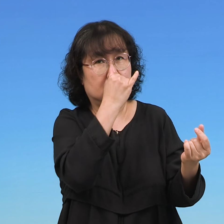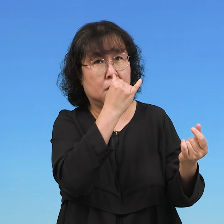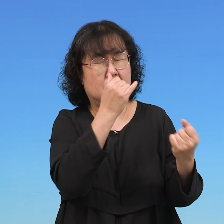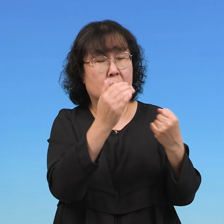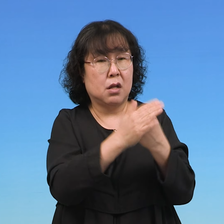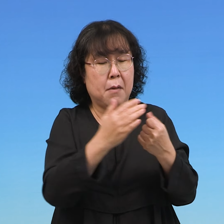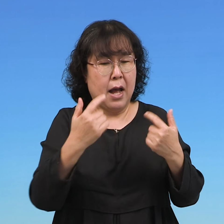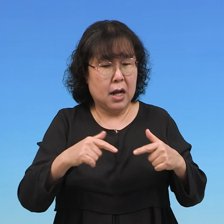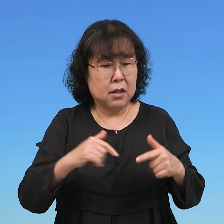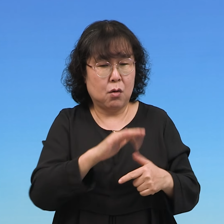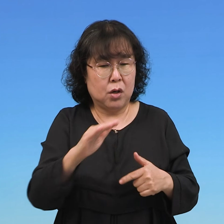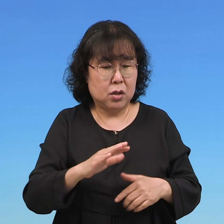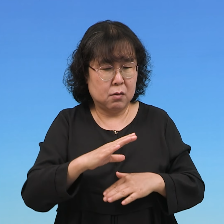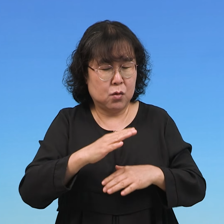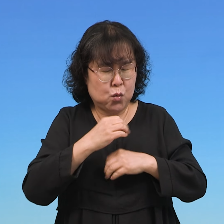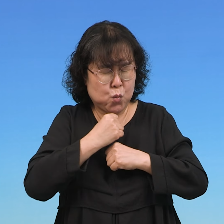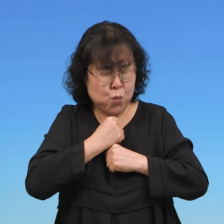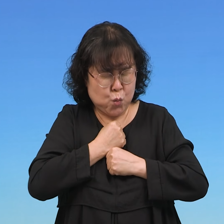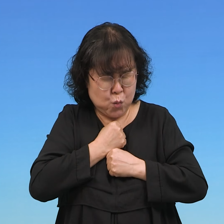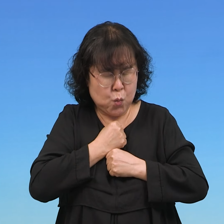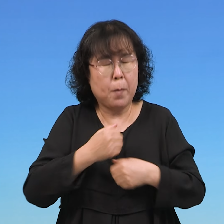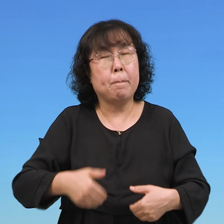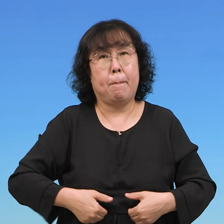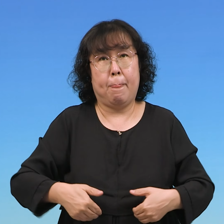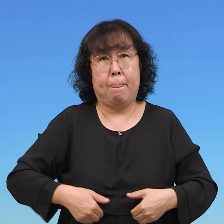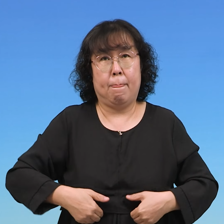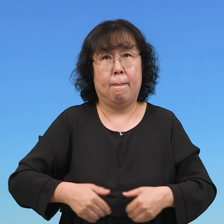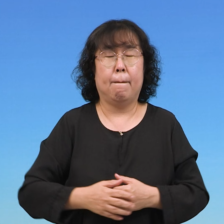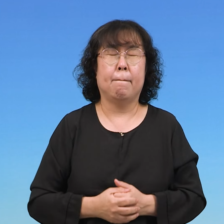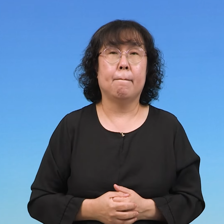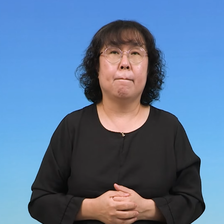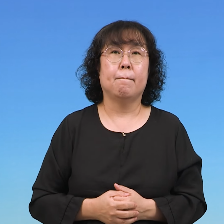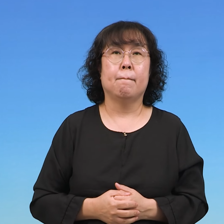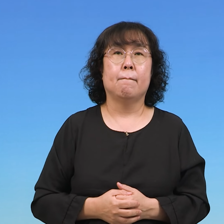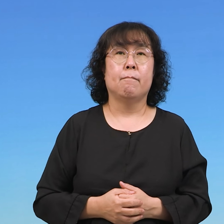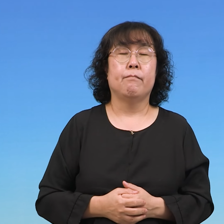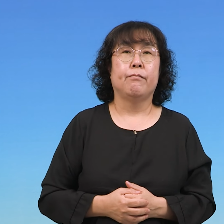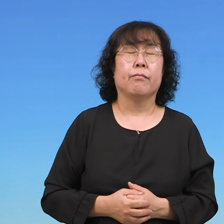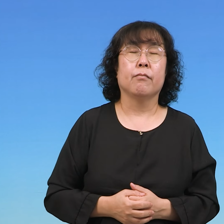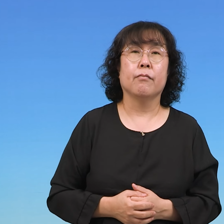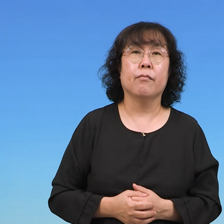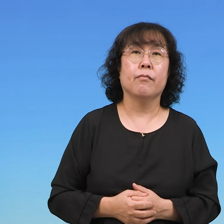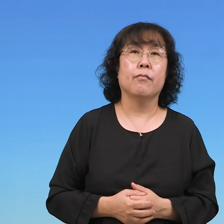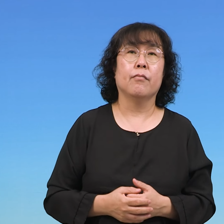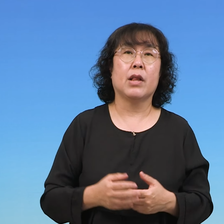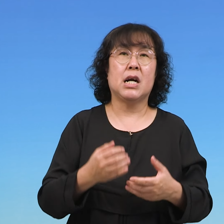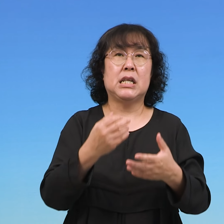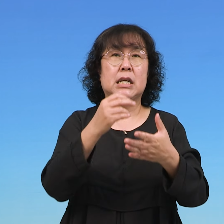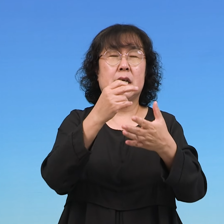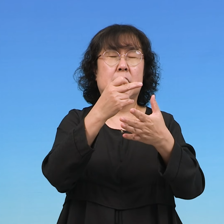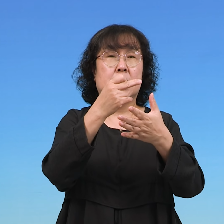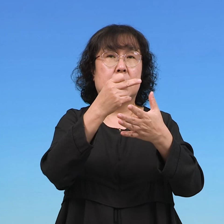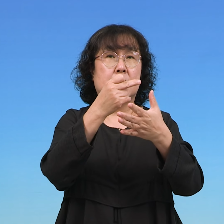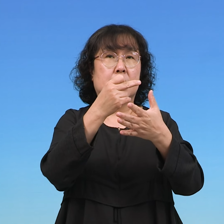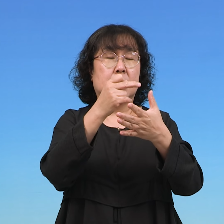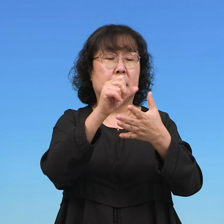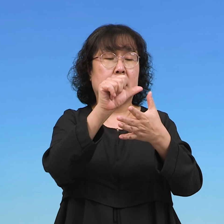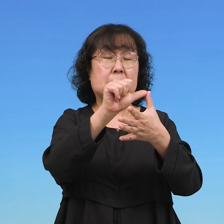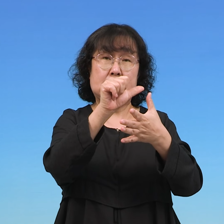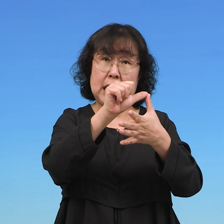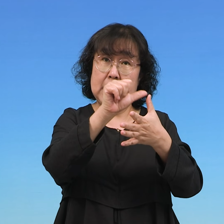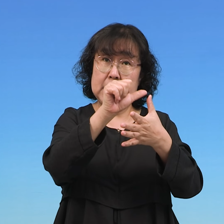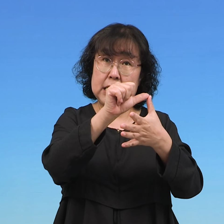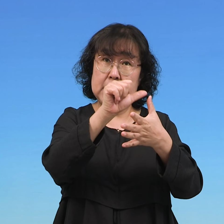걸 항상 두려워해야 되는 거예요. 그래서 이제 이 큰아들이 갖고 있는 이 냉정하고, 그